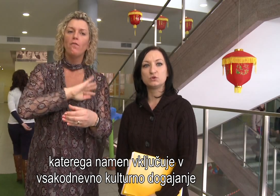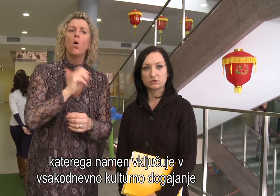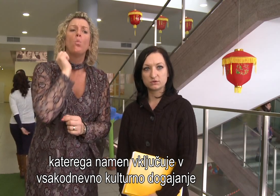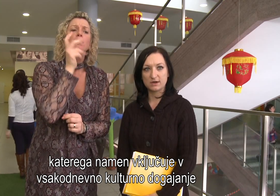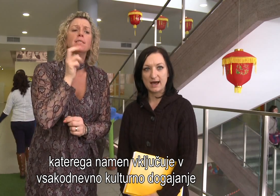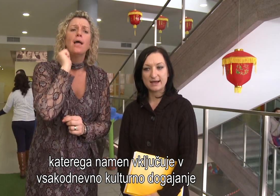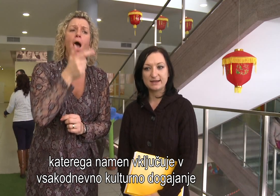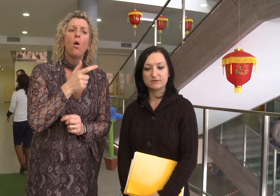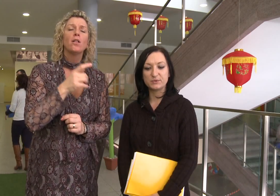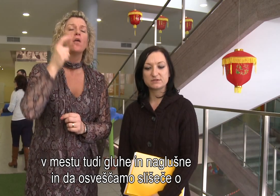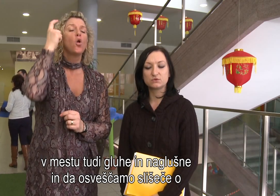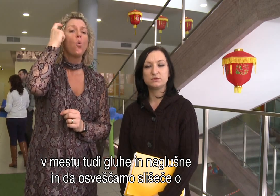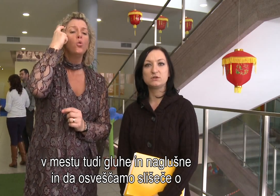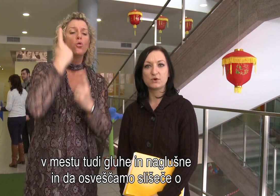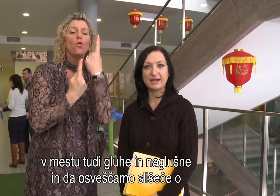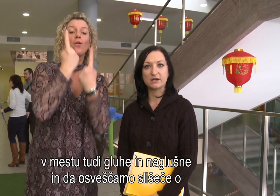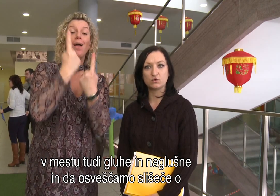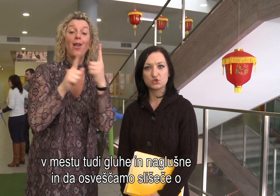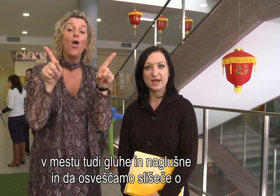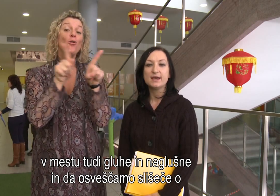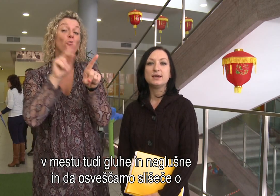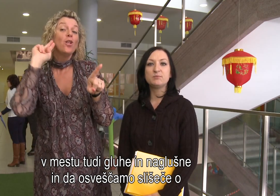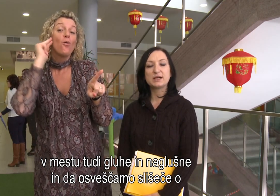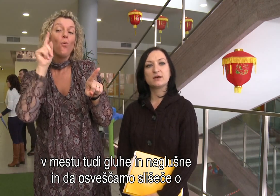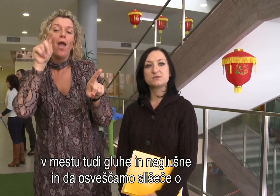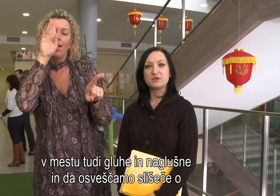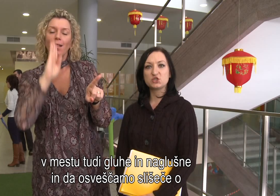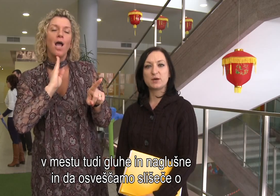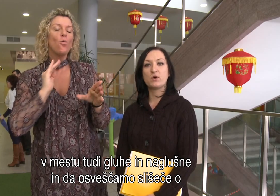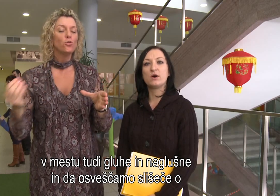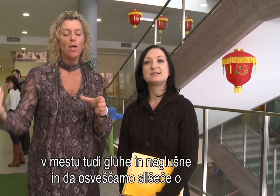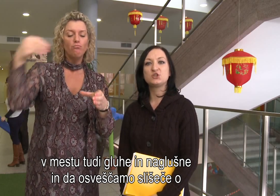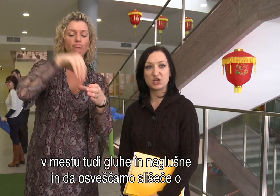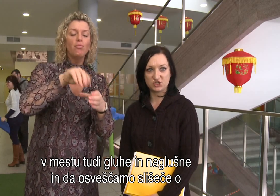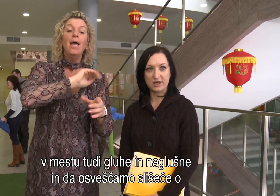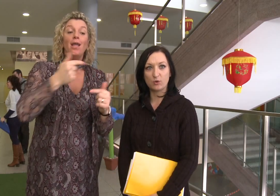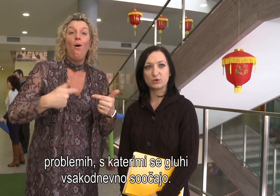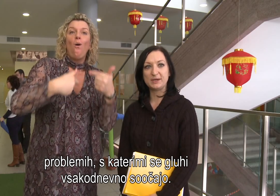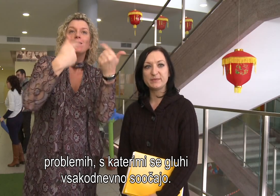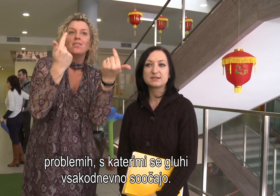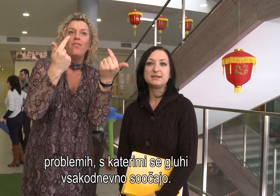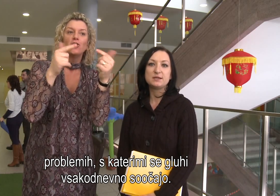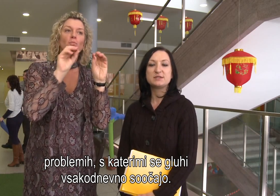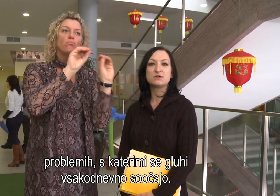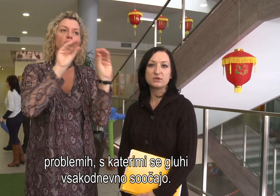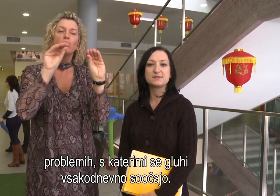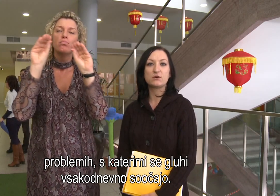kulturno dogajanje v mestu tudi gluhe in naglušne in pa da osveščamo slišeče o problemih, s katerimi se gluhi